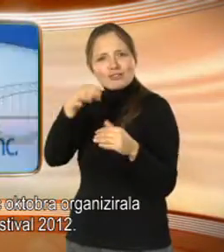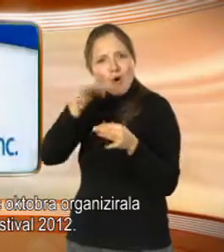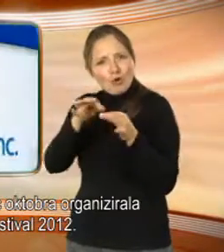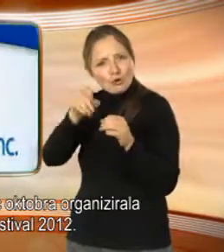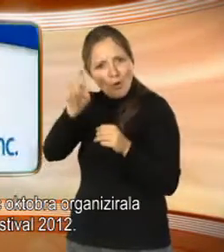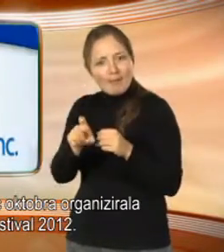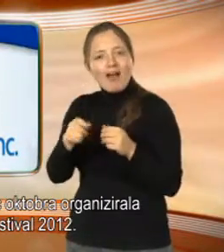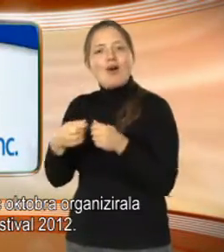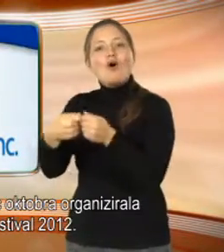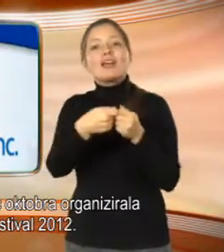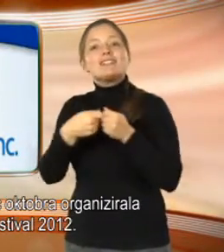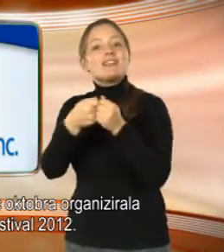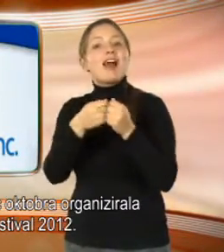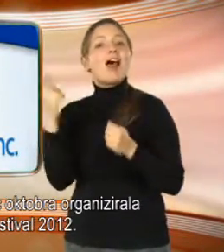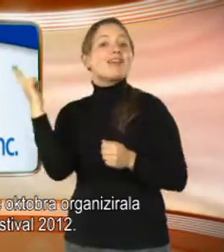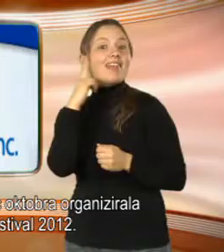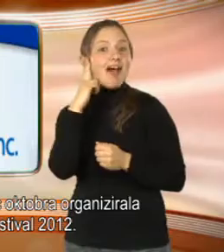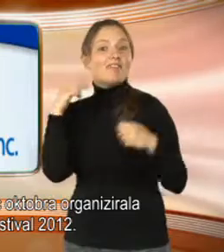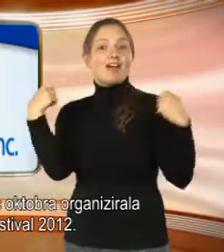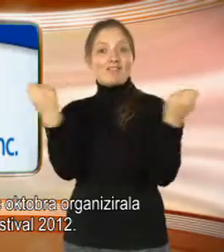Festival 2012.